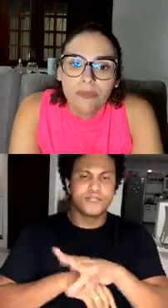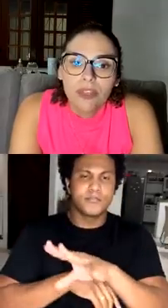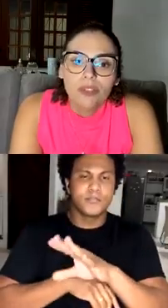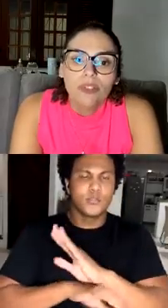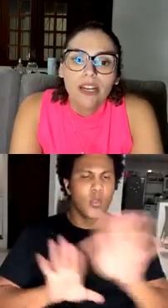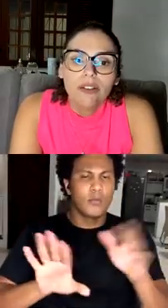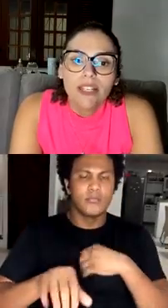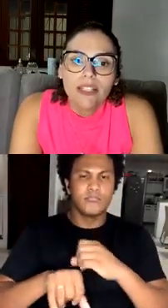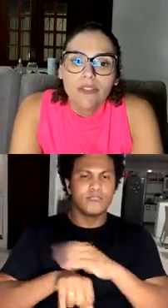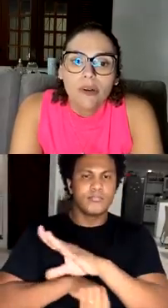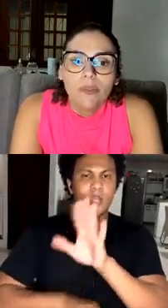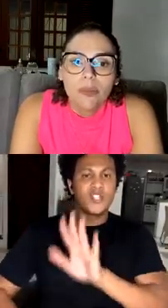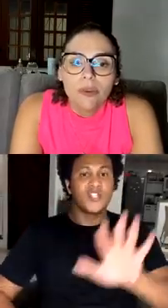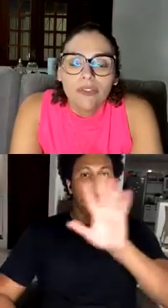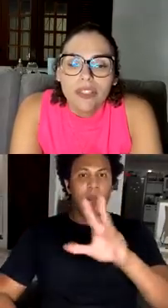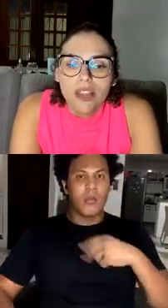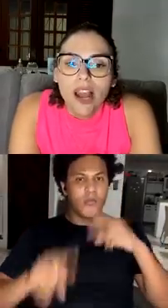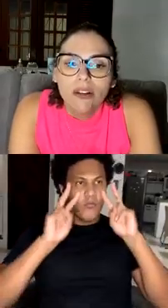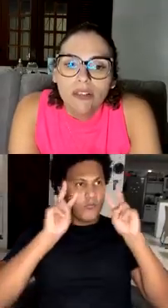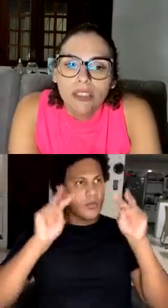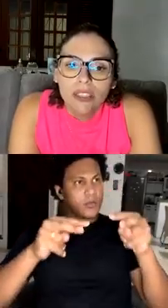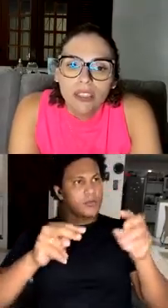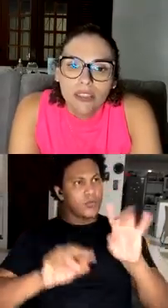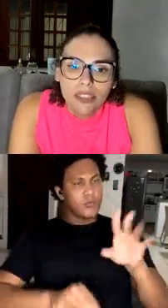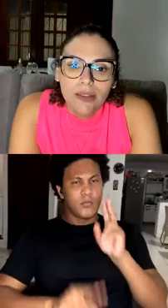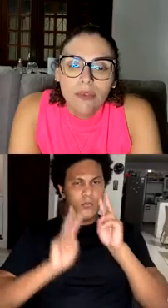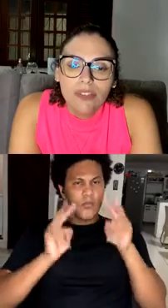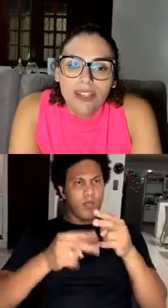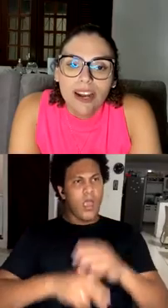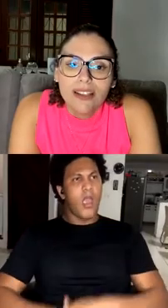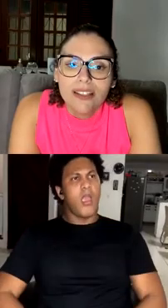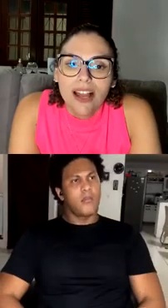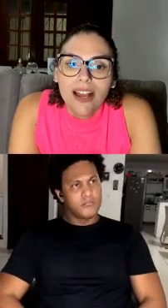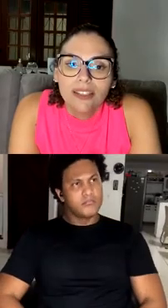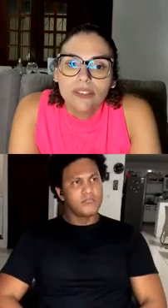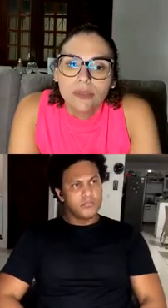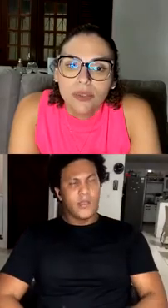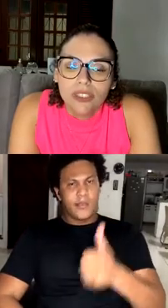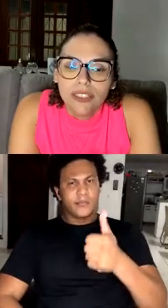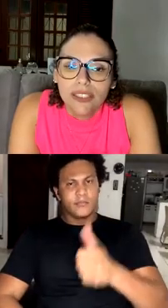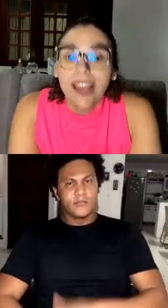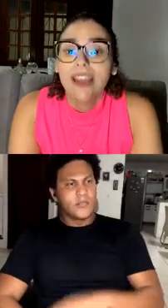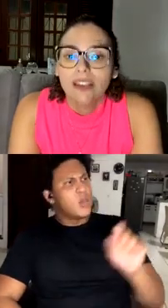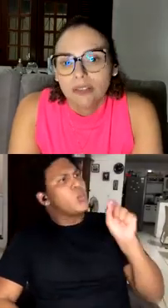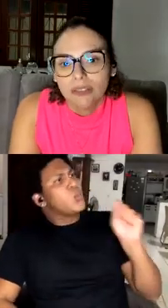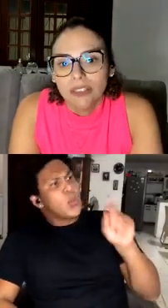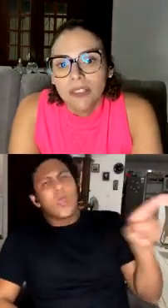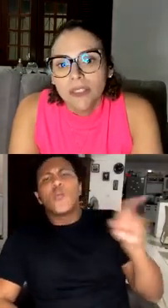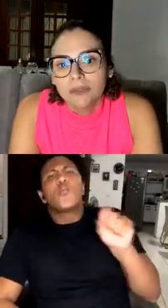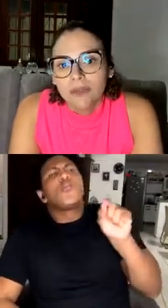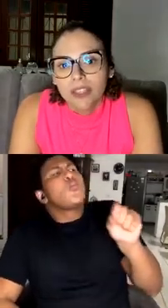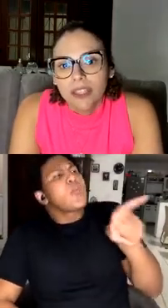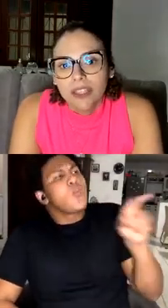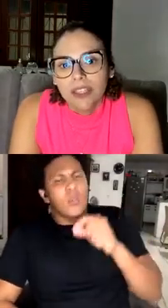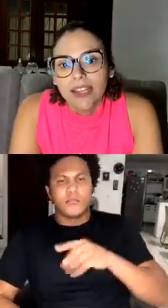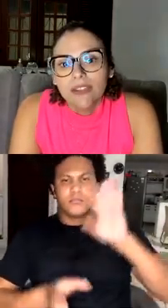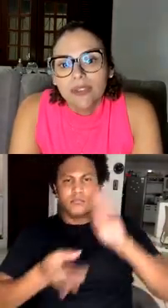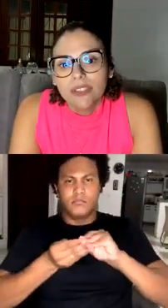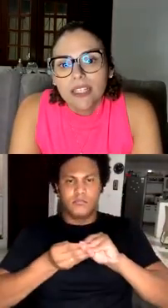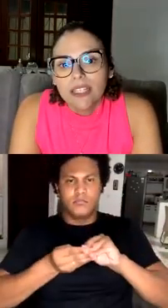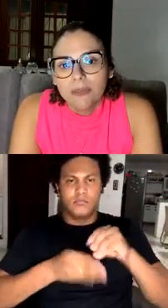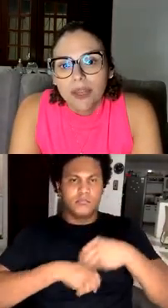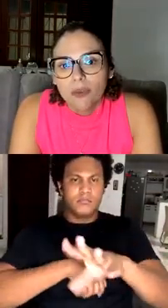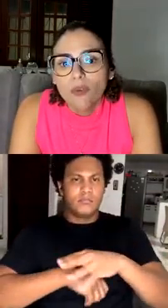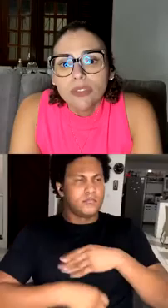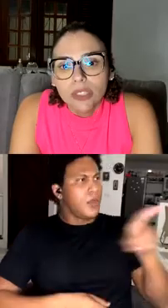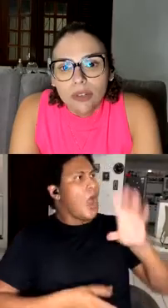funciona. Tudo que acontece é de forma muito superficial, né, muito generalizado, muito genérico. E aí os surdos,